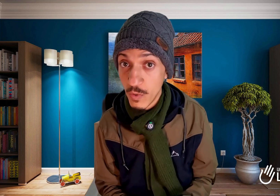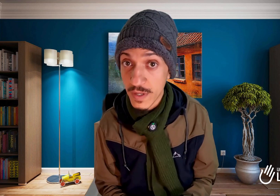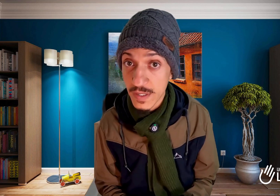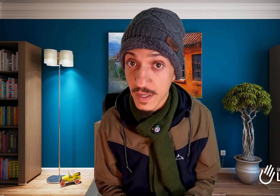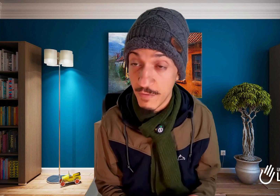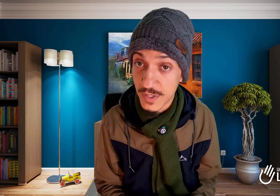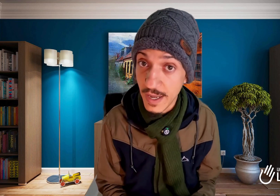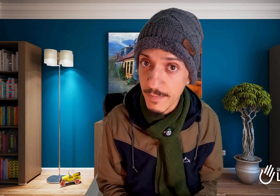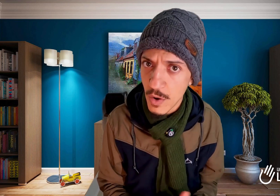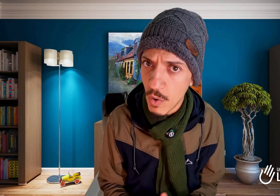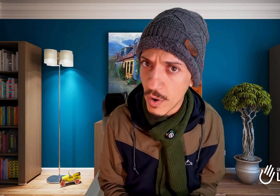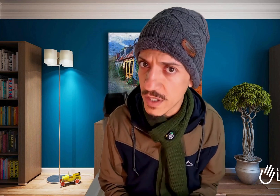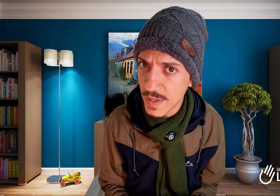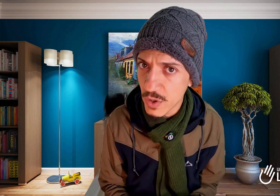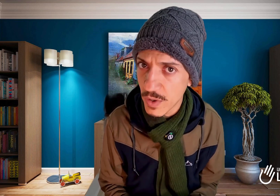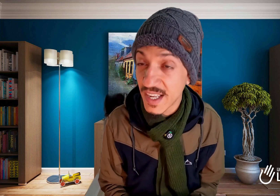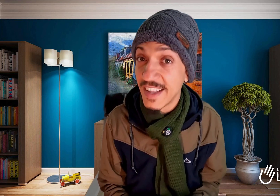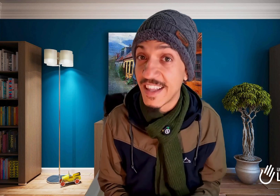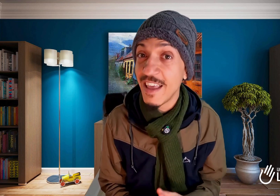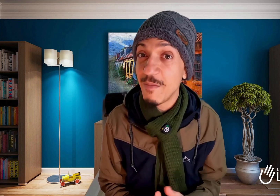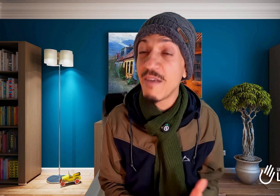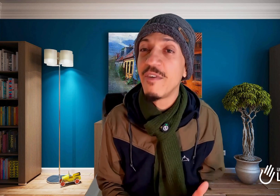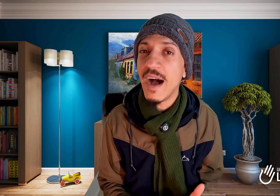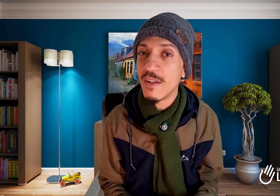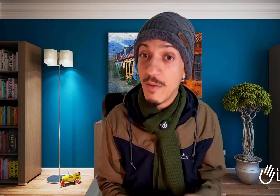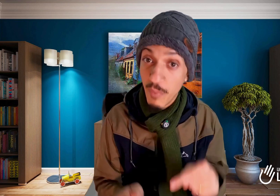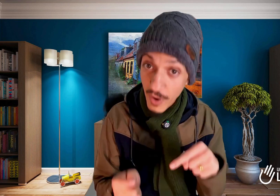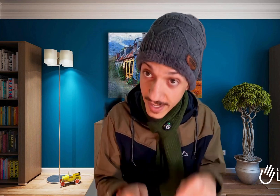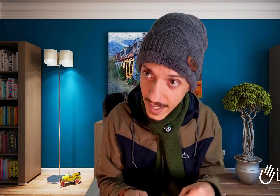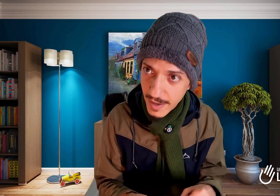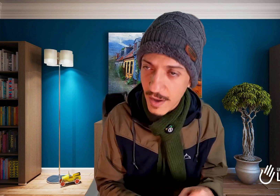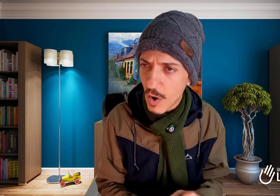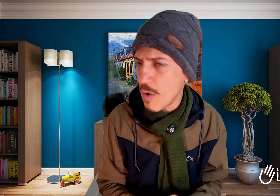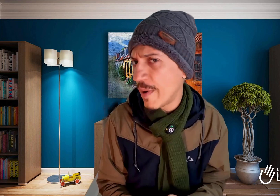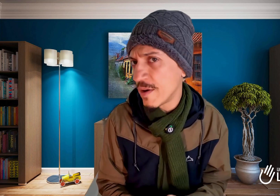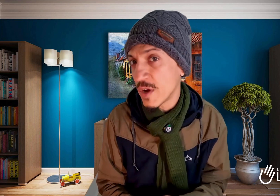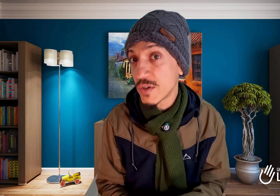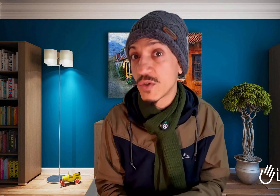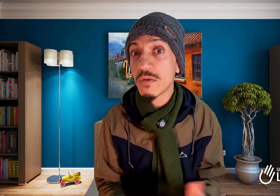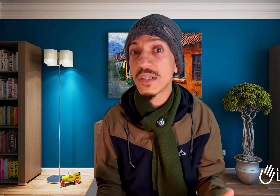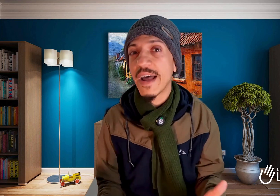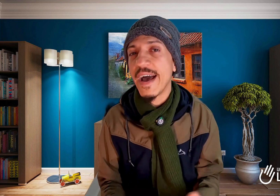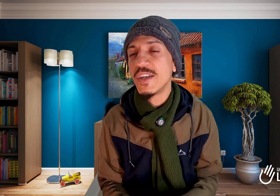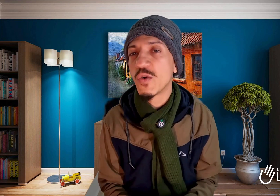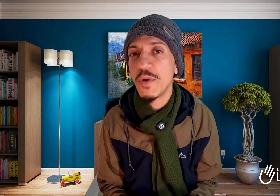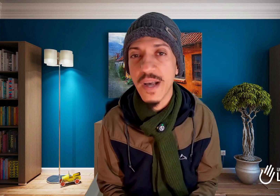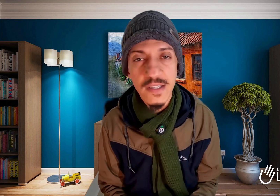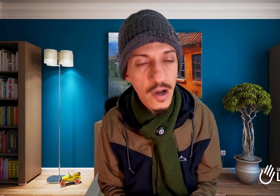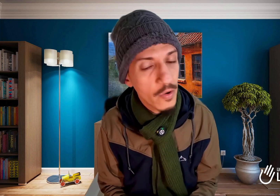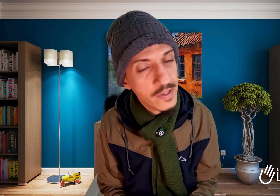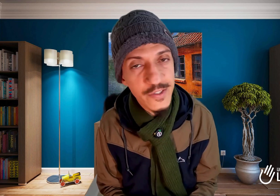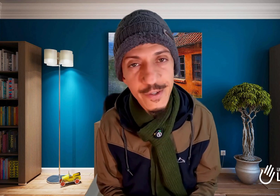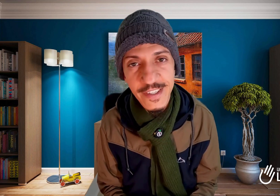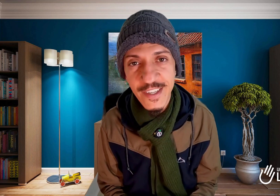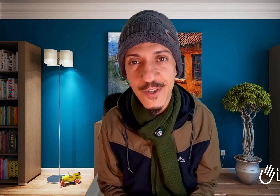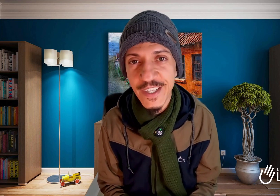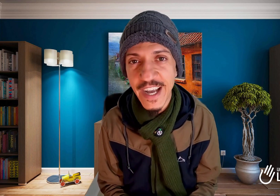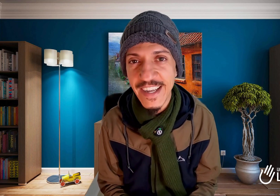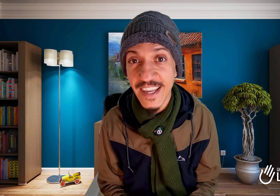que você ou outras pessoas têm me enviado por aqui ou pelos nossos outros canais de comunicação, nossas outras redes sociais.